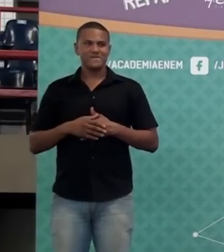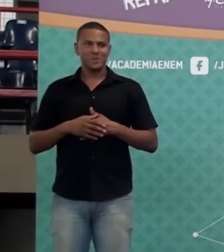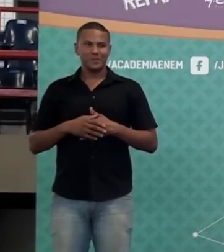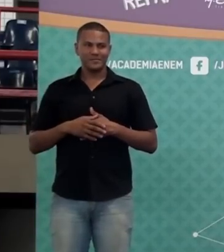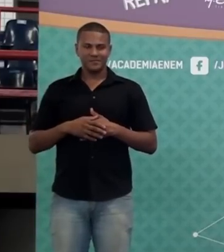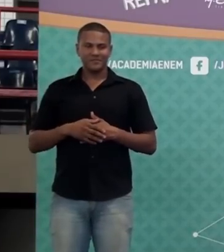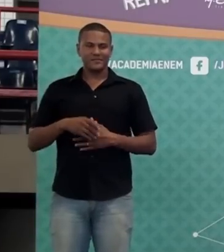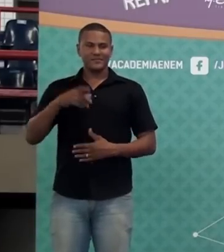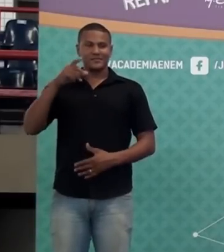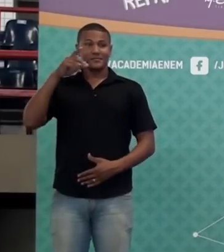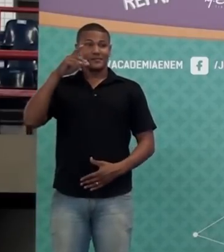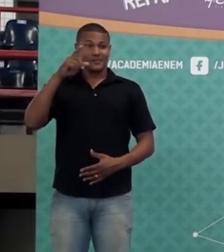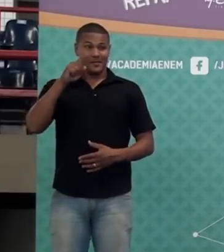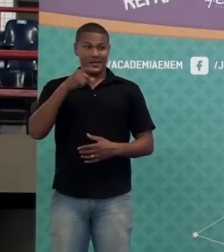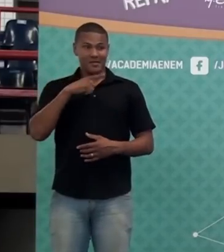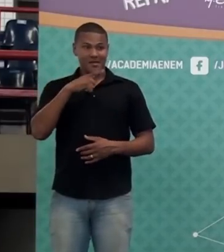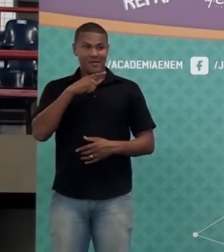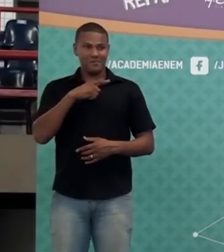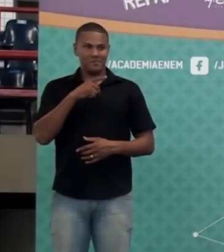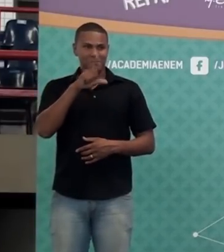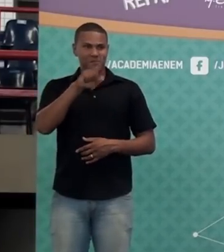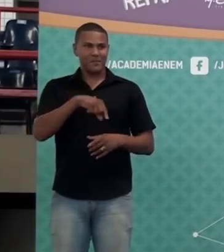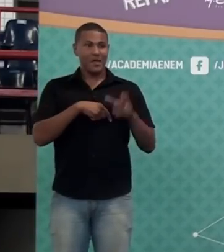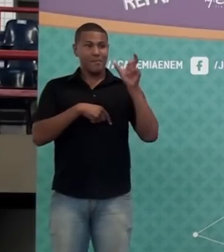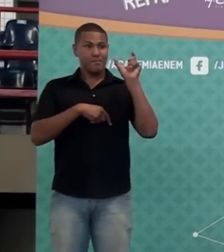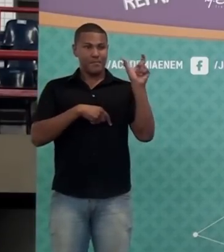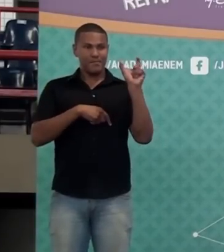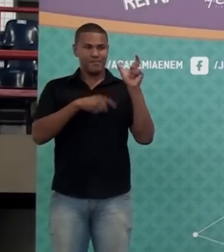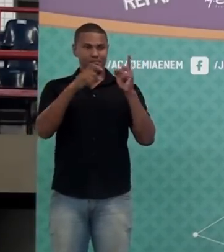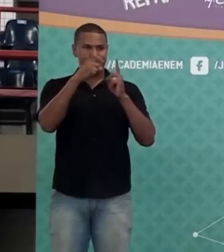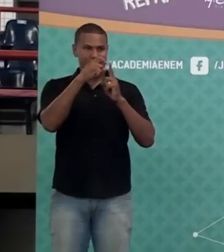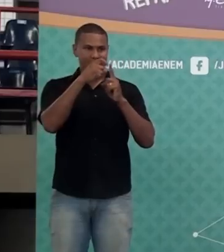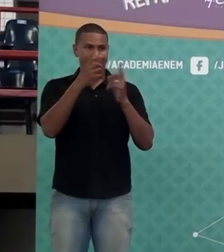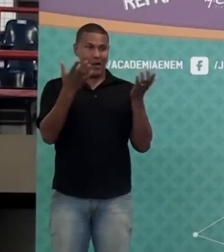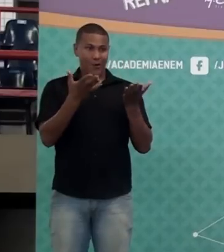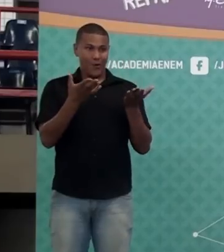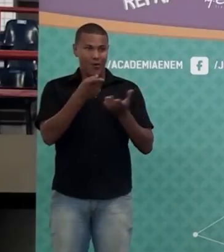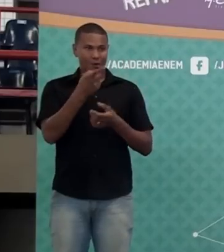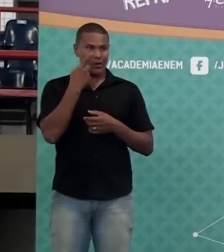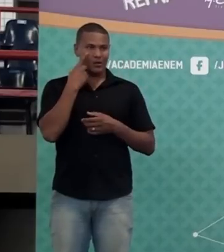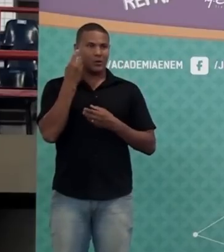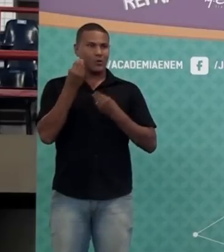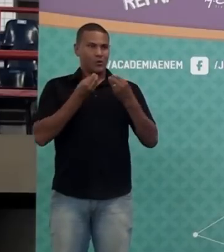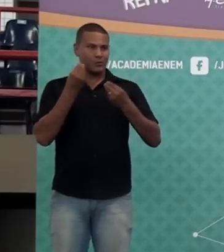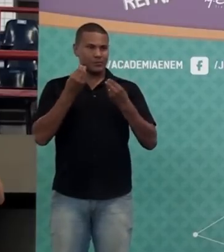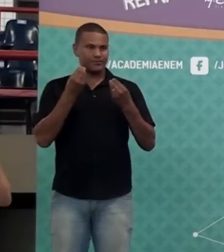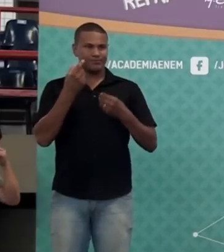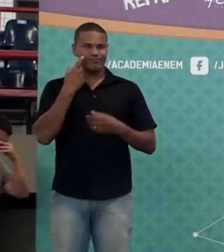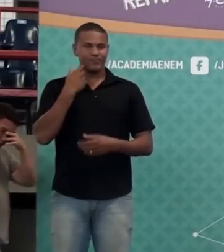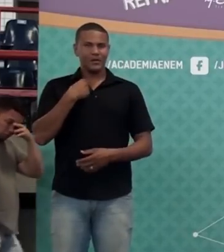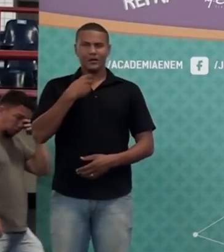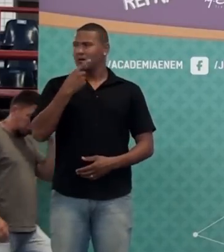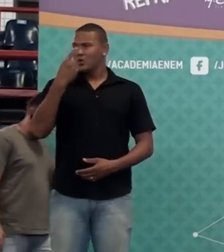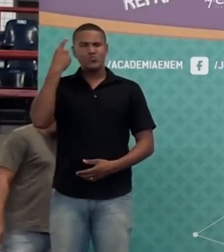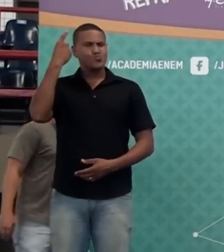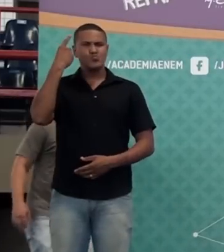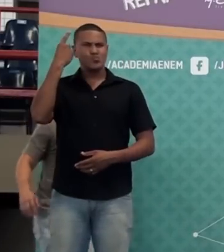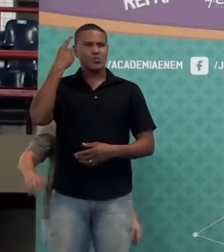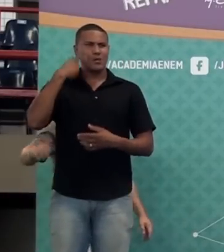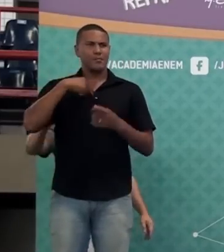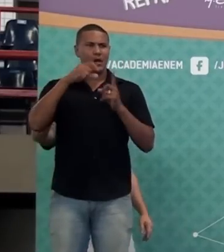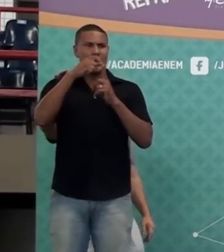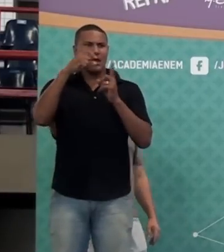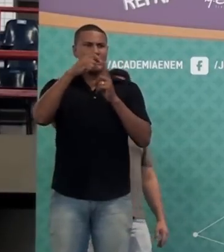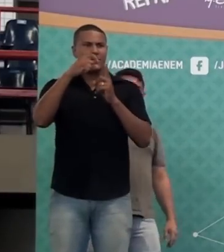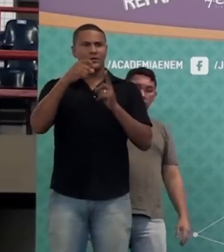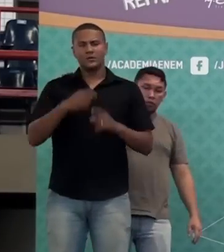Por quê? Porque não forma hiato. Vamos pegar a palavra recordista de erro, a palavra caju,